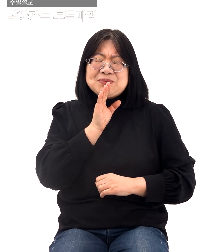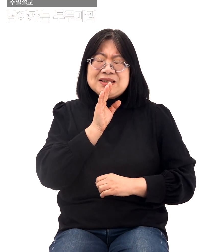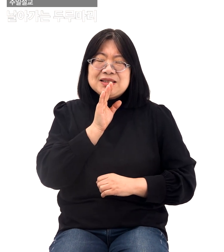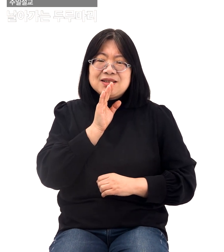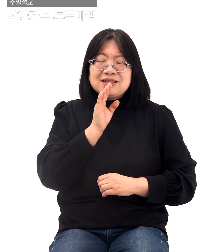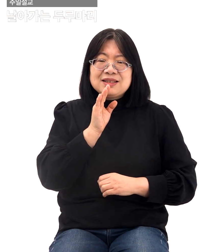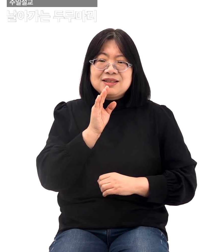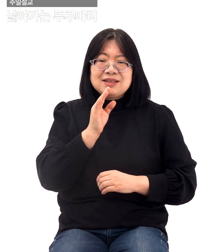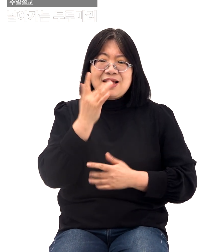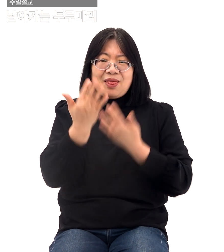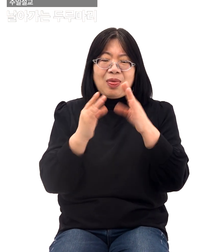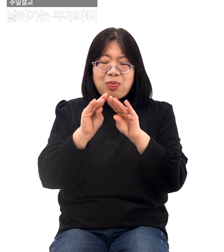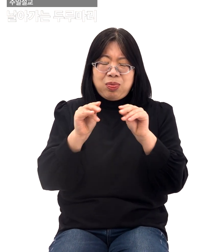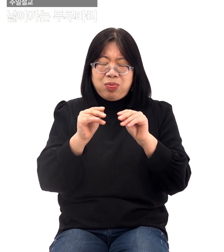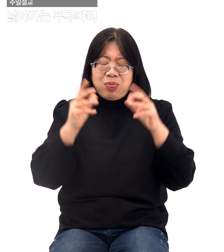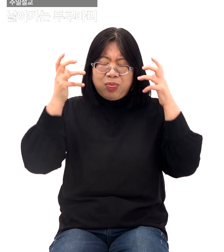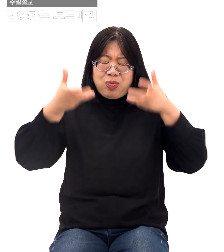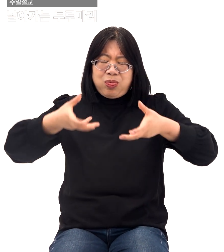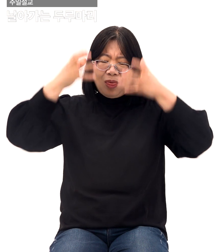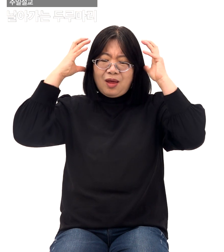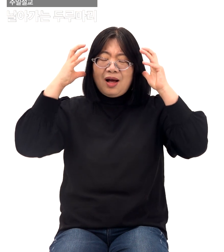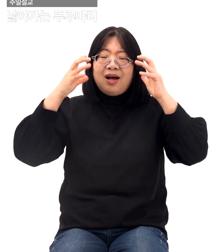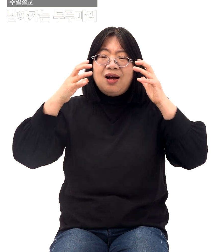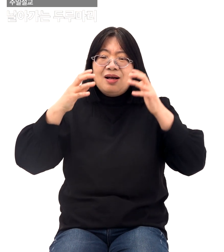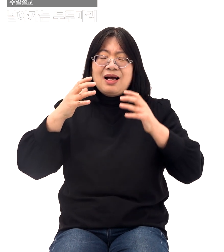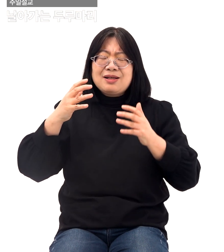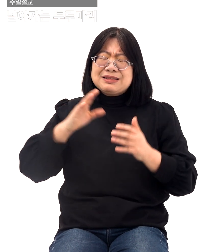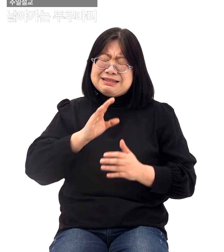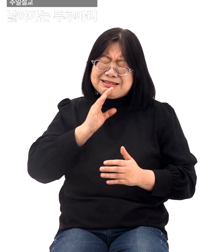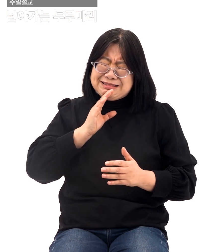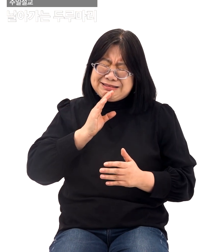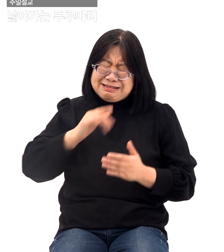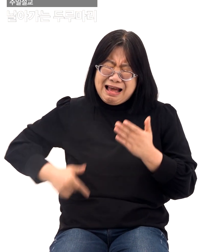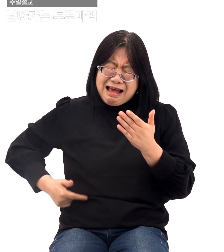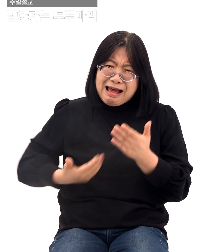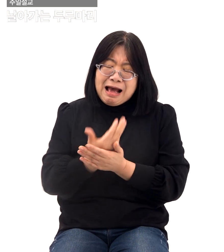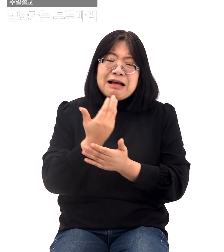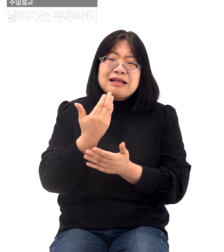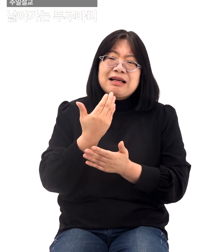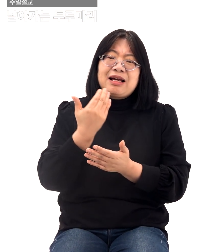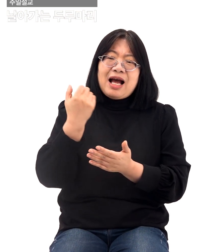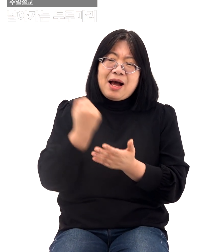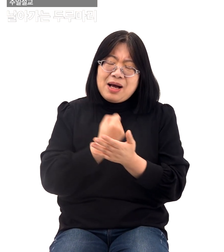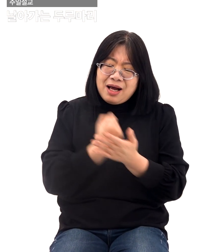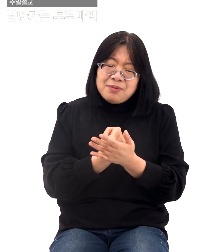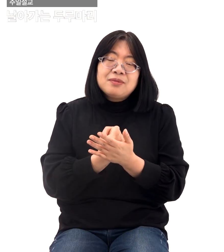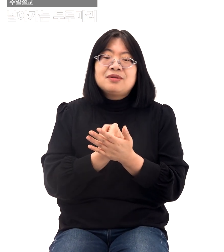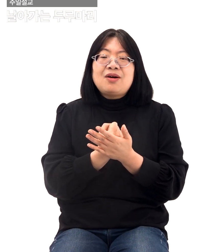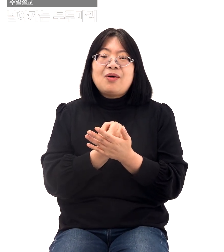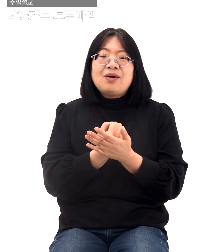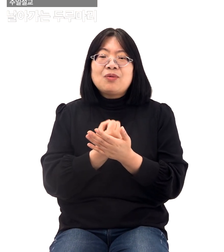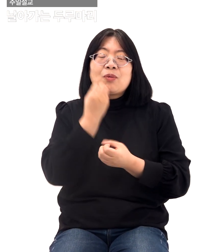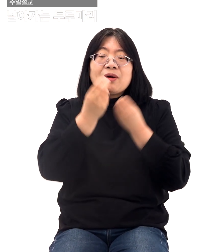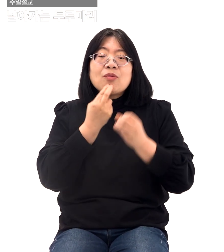전제 없이는 어떤 역사도 종교개혁도 의미가 없습니다.